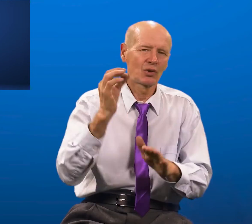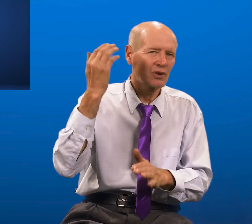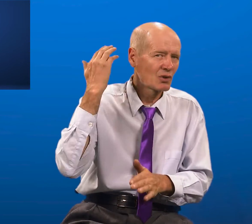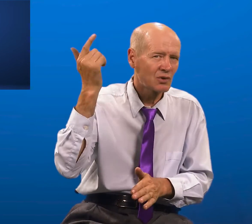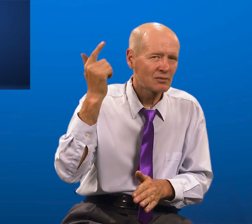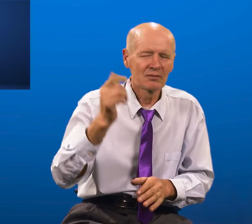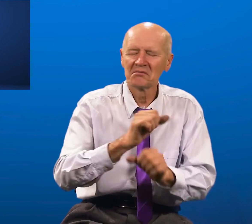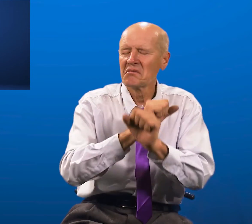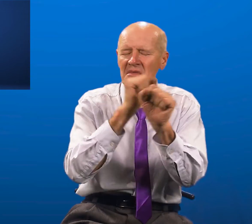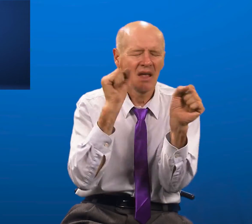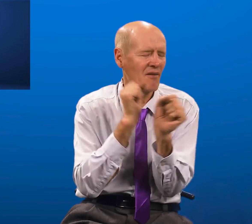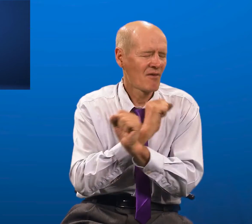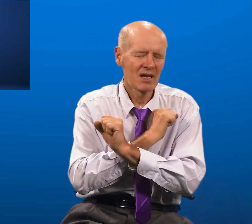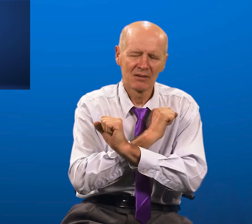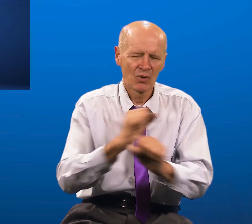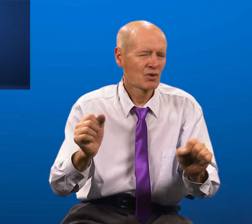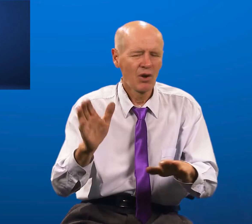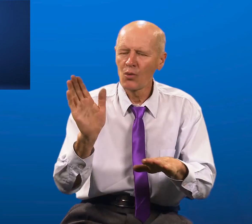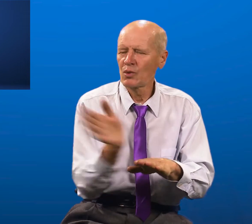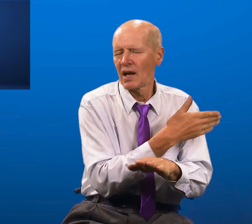Господа, это невозможно